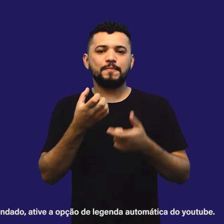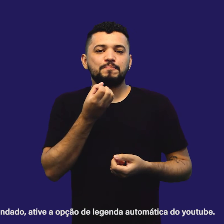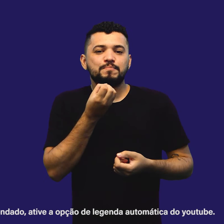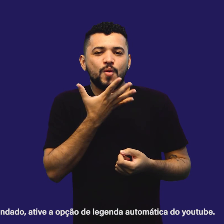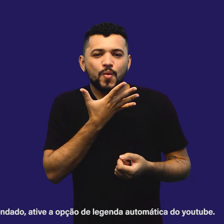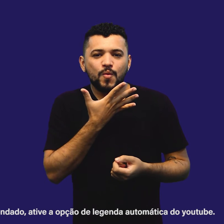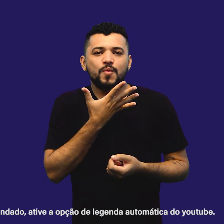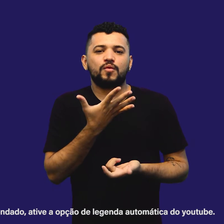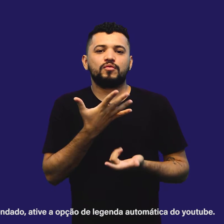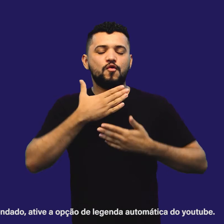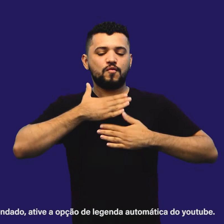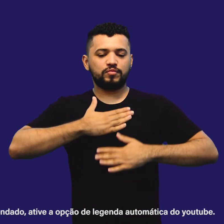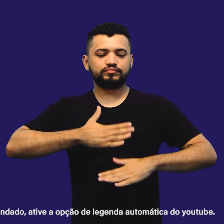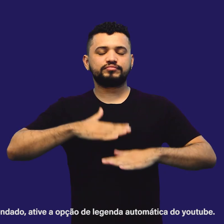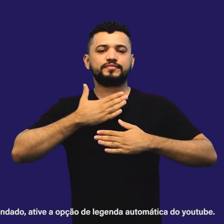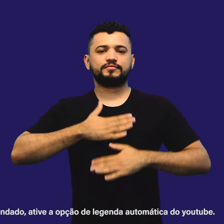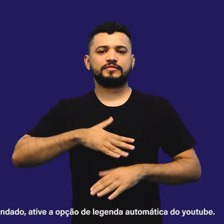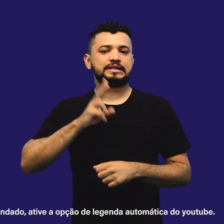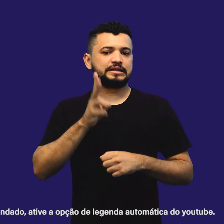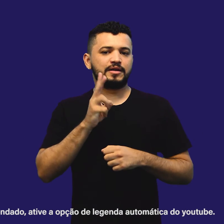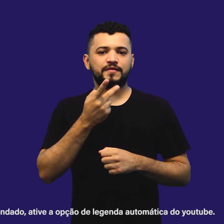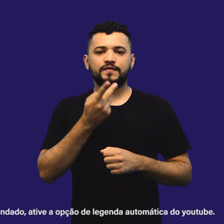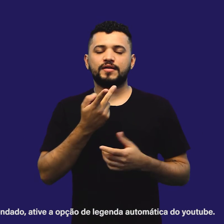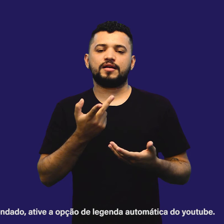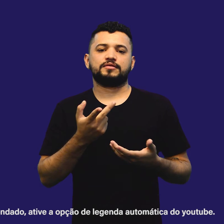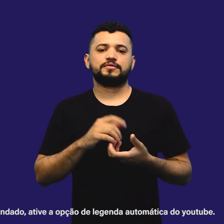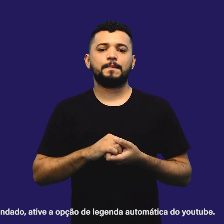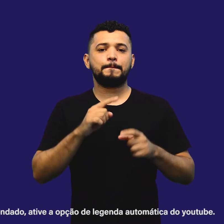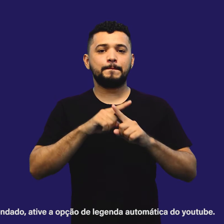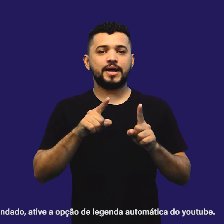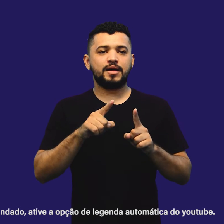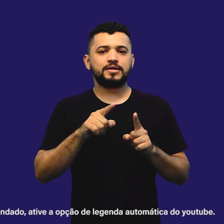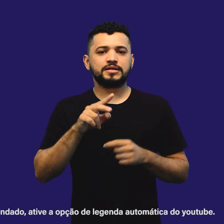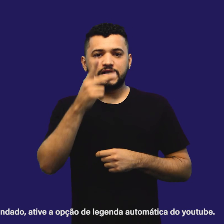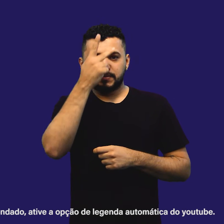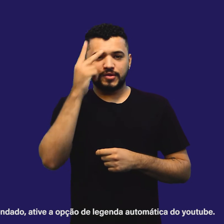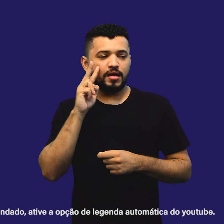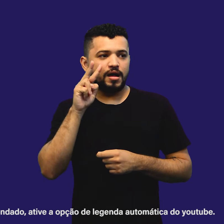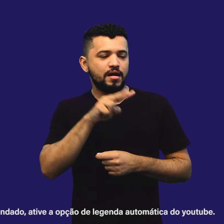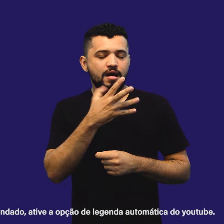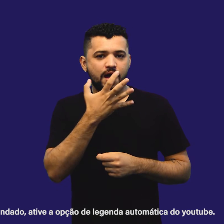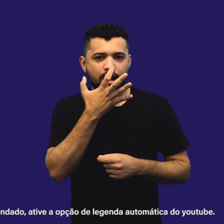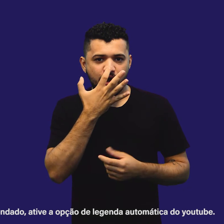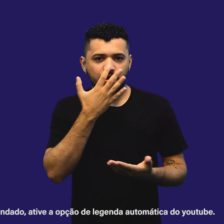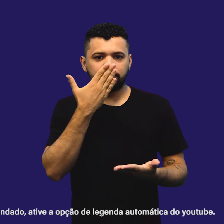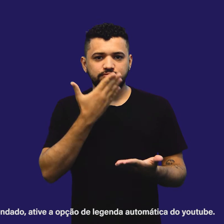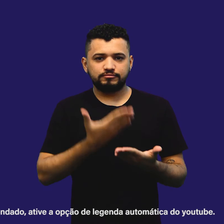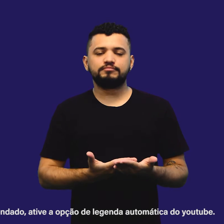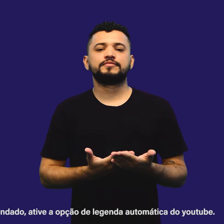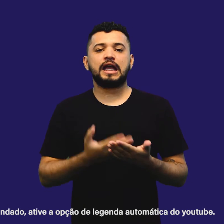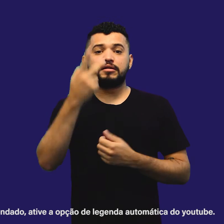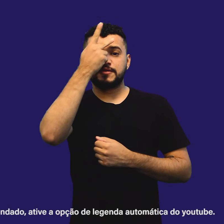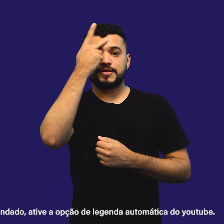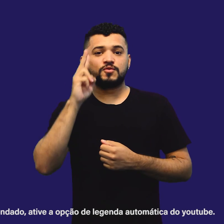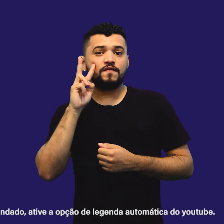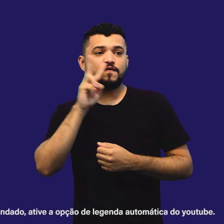escuta muito, mas a gente vê o olhar. Então, o olhar das pessoas, quando elas veem o nosso atendimento, quando a gente